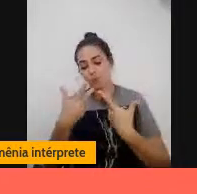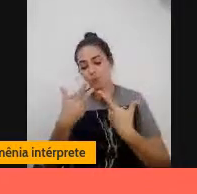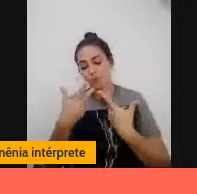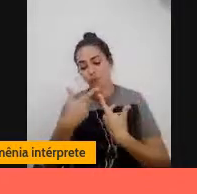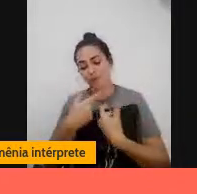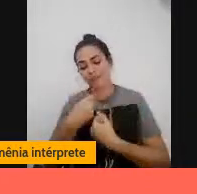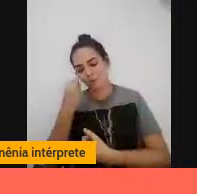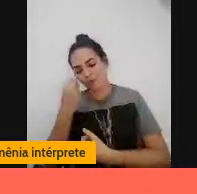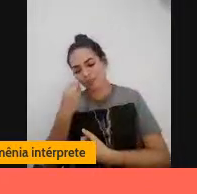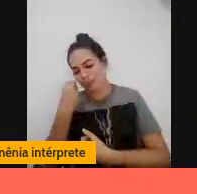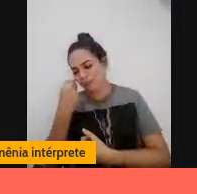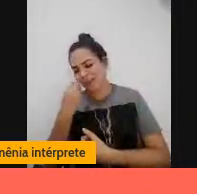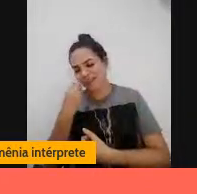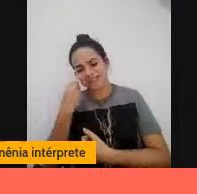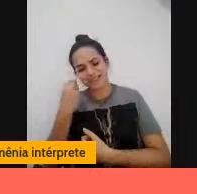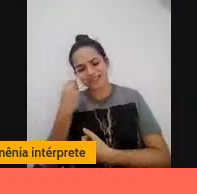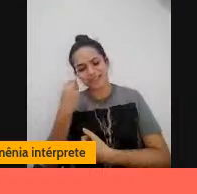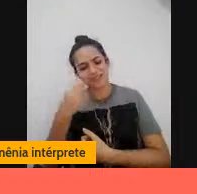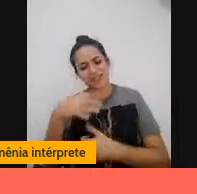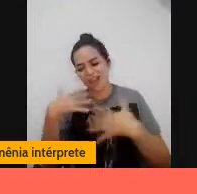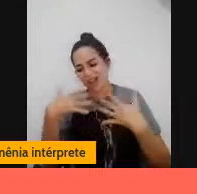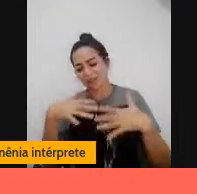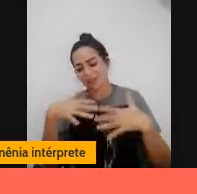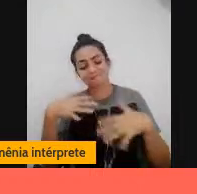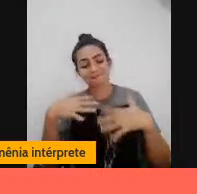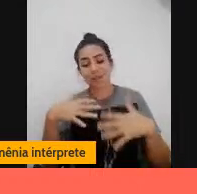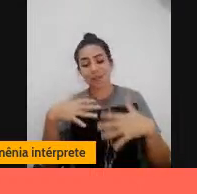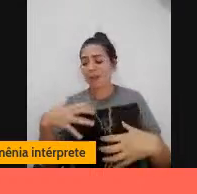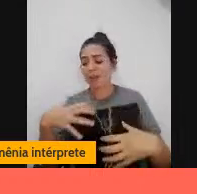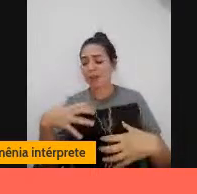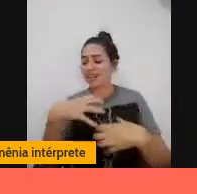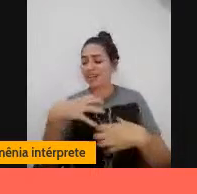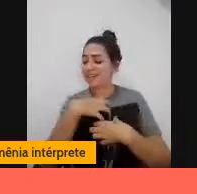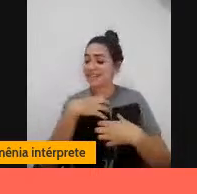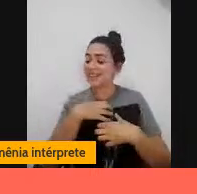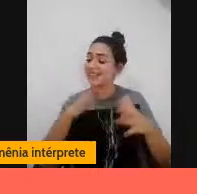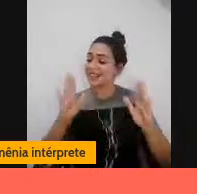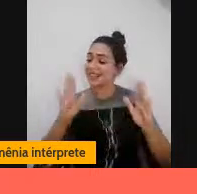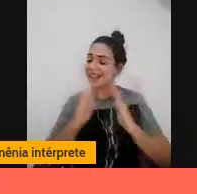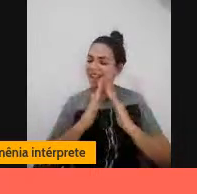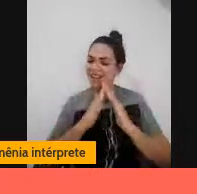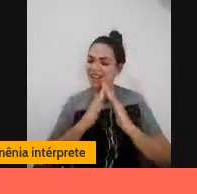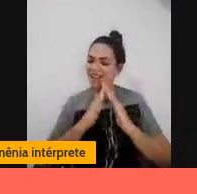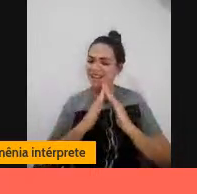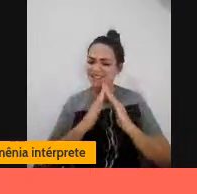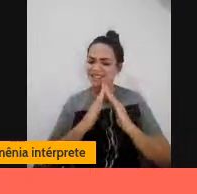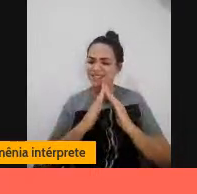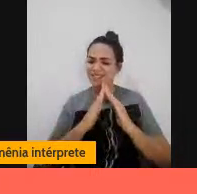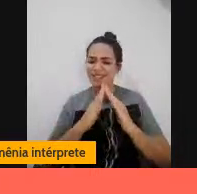em tanto porque a gente se sente em casa, né? A gente se